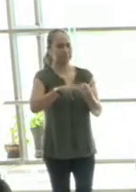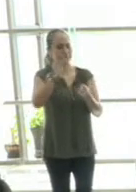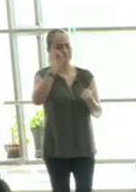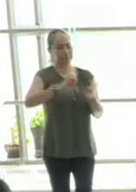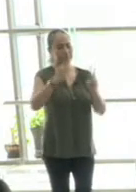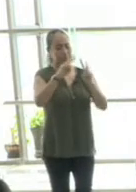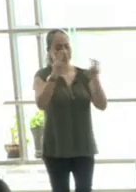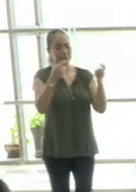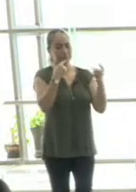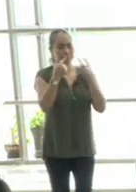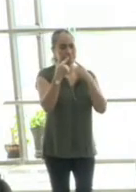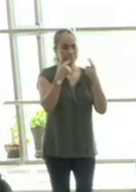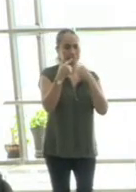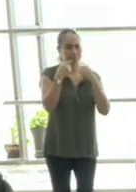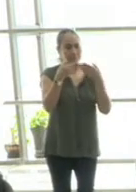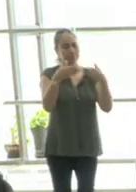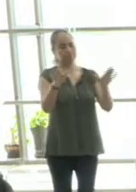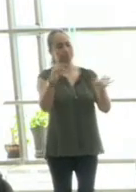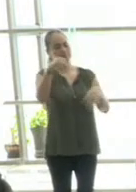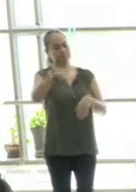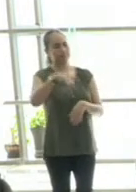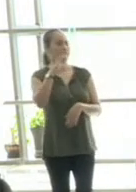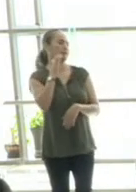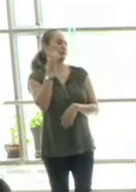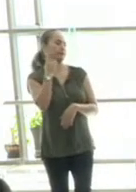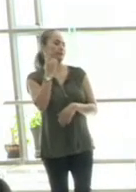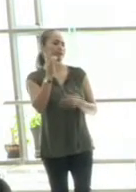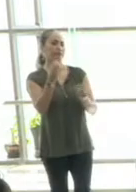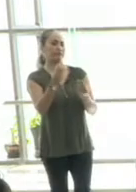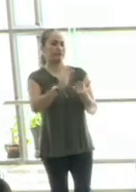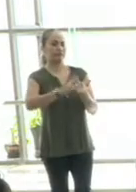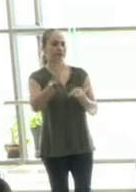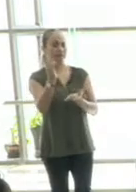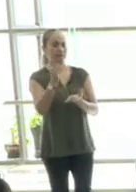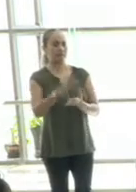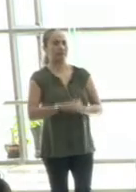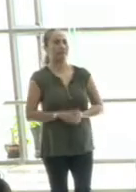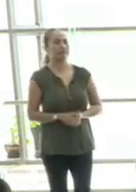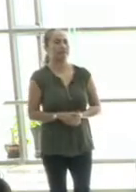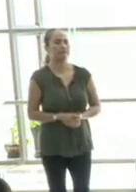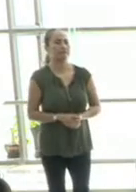en lo público en la cámara de diputados y diputadas muchas gracias